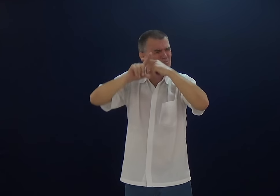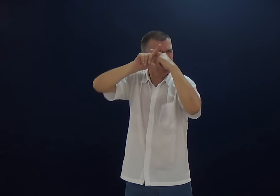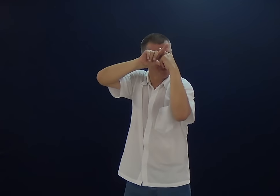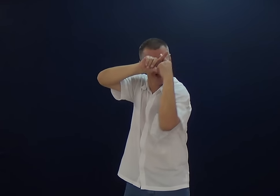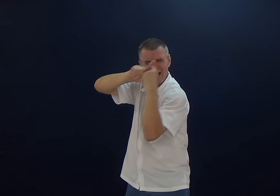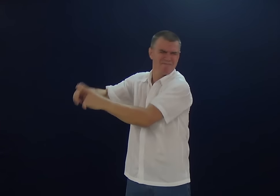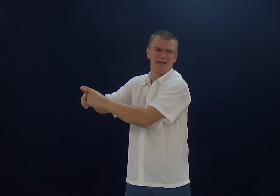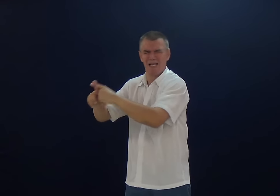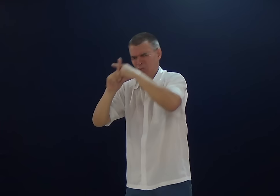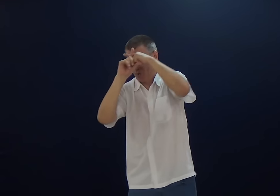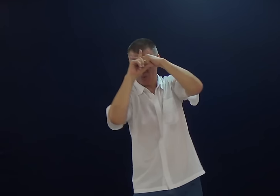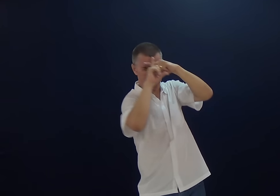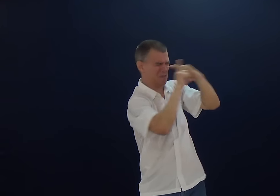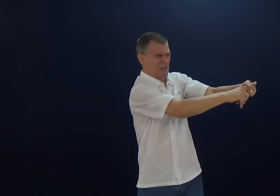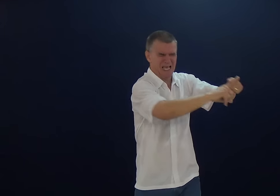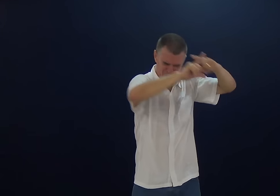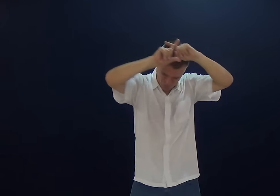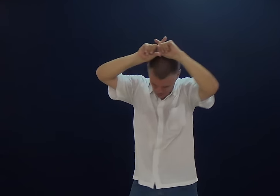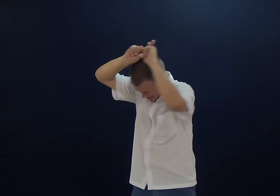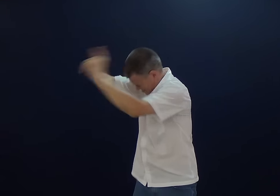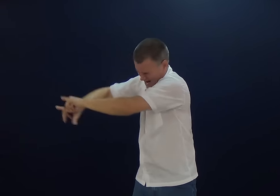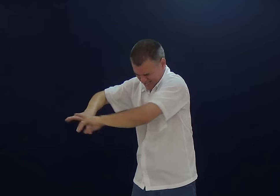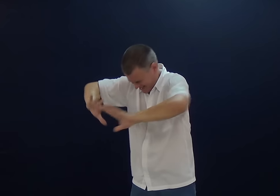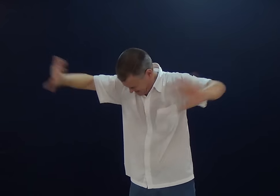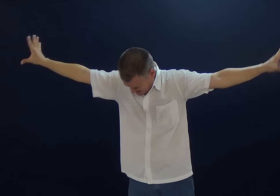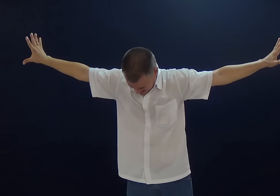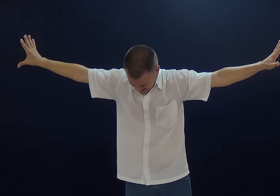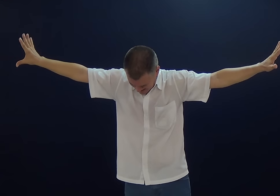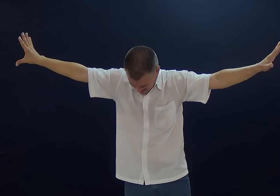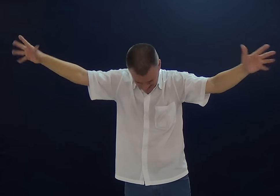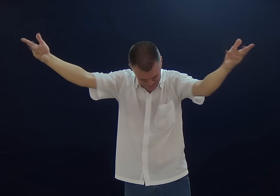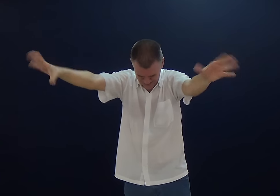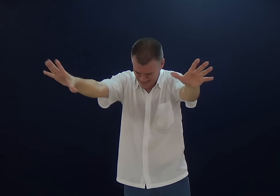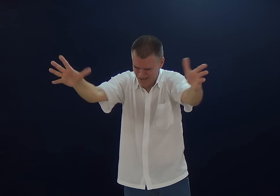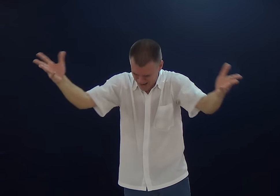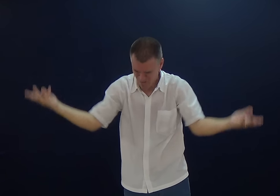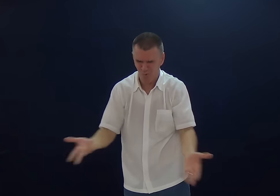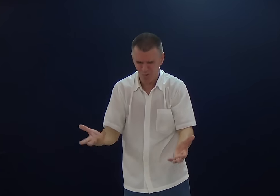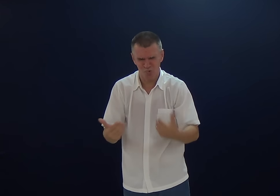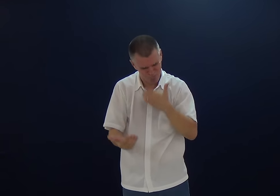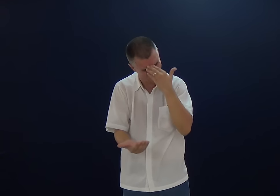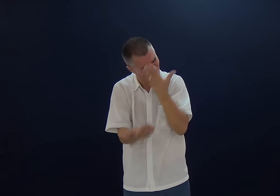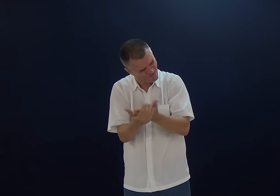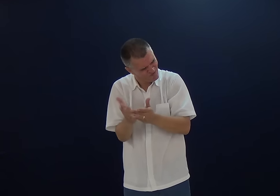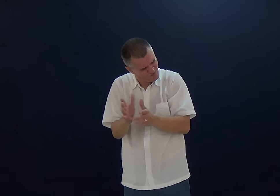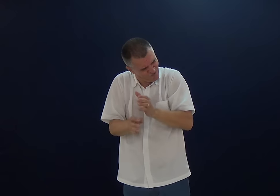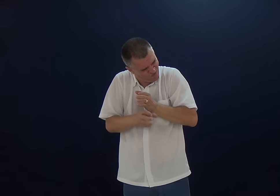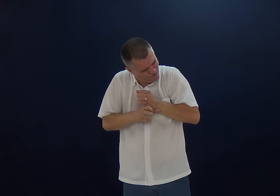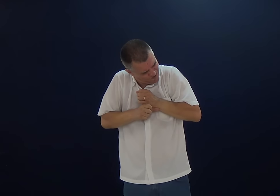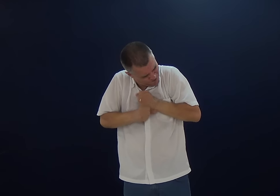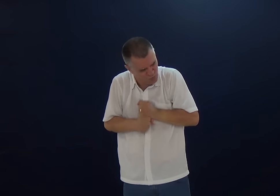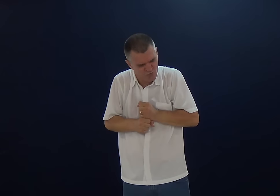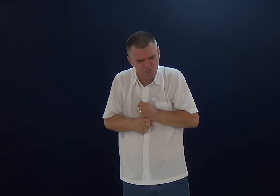porque pela cruz através da cruz de Jesus nós podemos ser transformados e